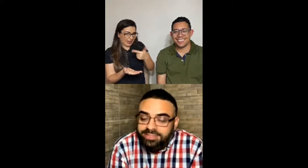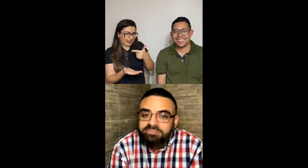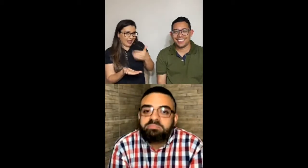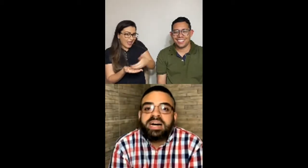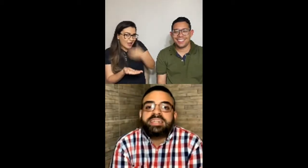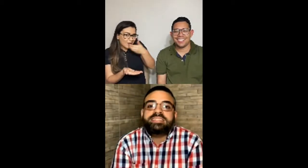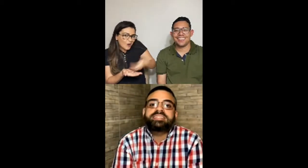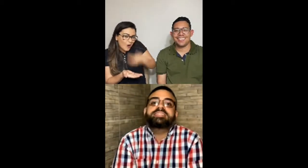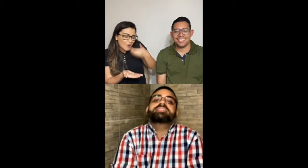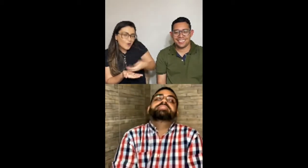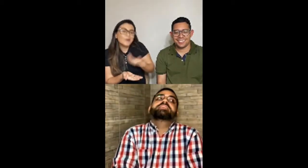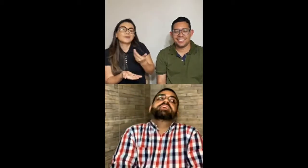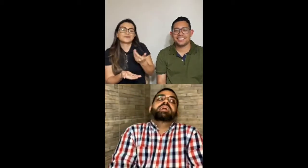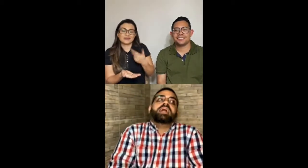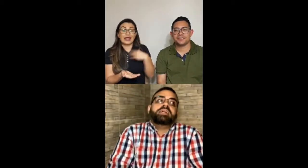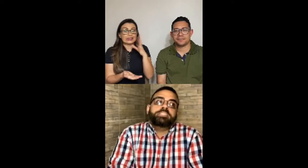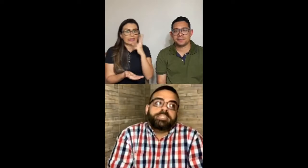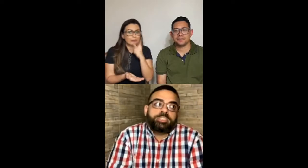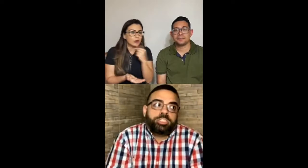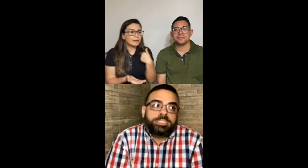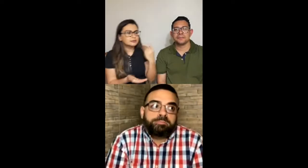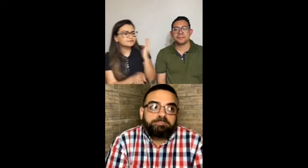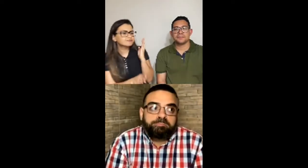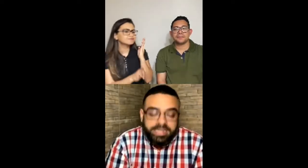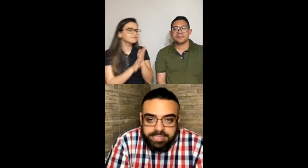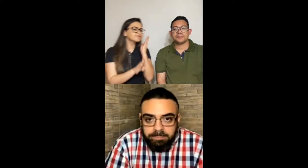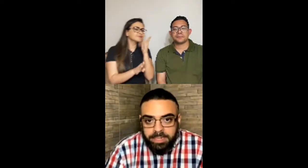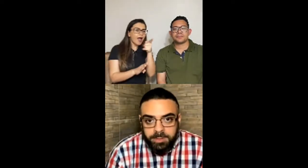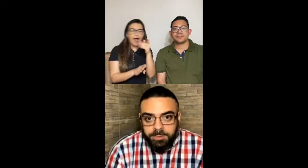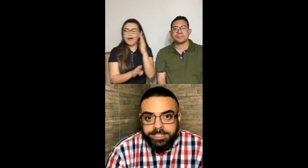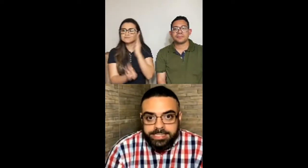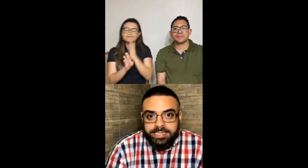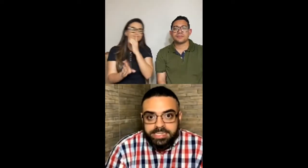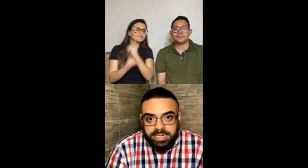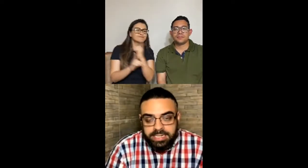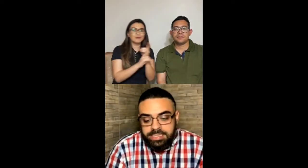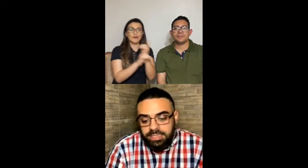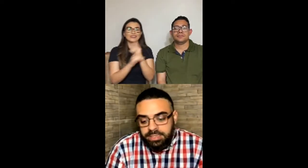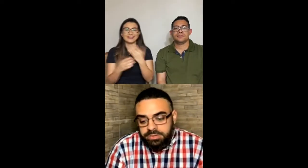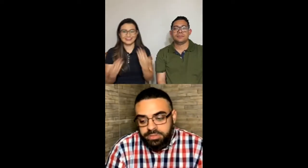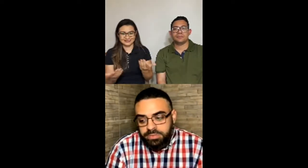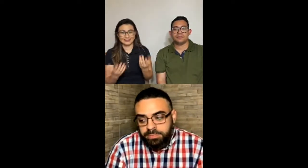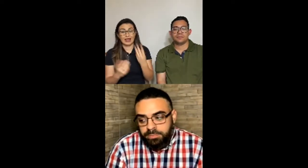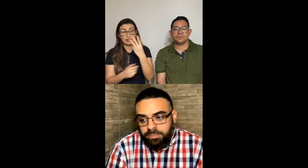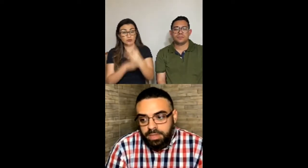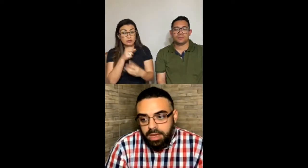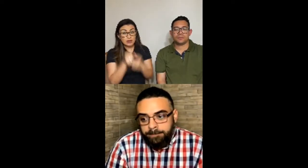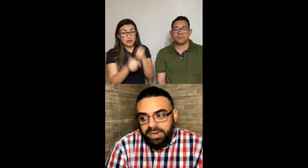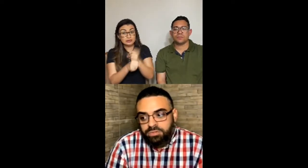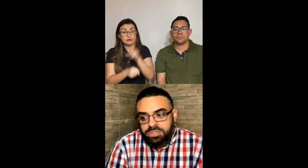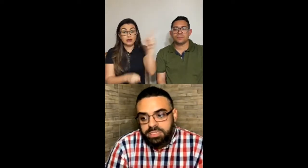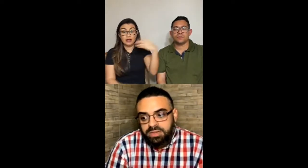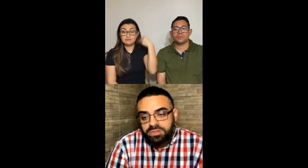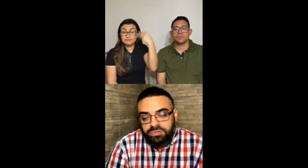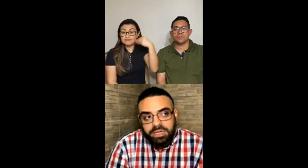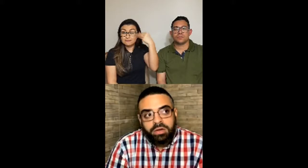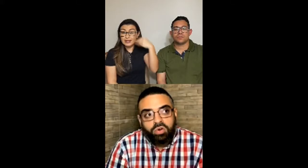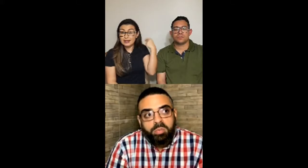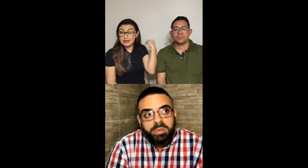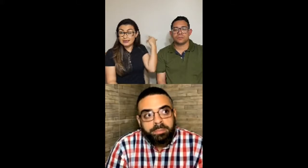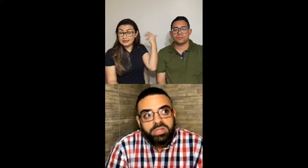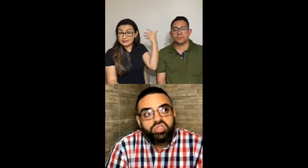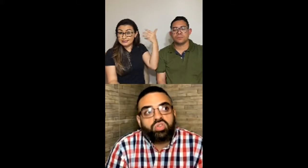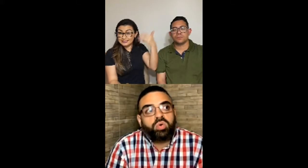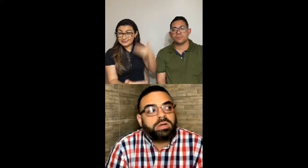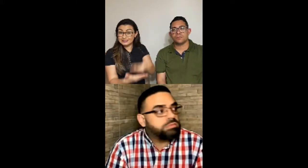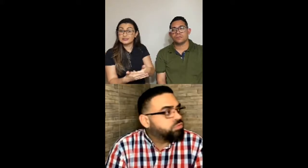sopa sem açúcar. E aí demorou um bocado, mas a gente percebeu que